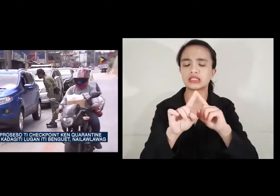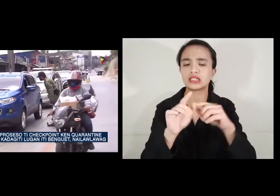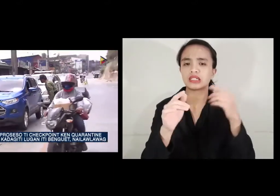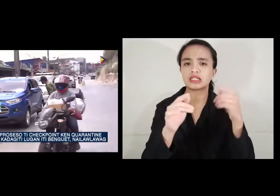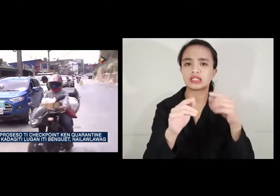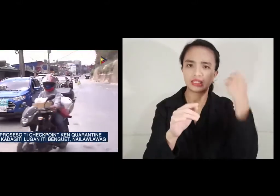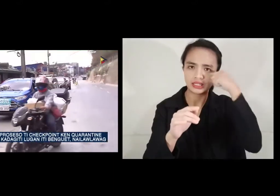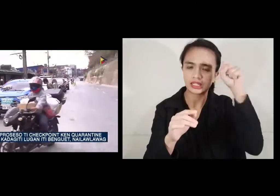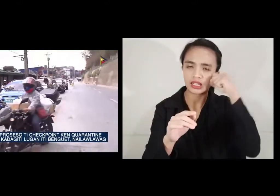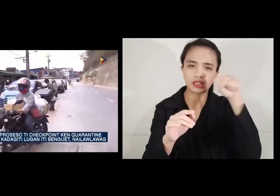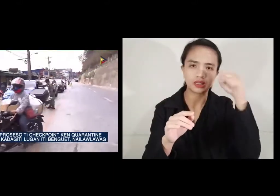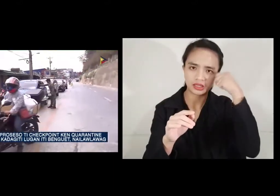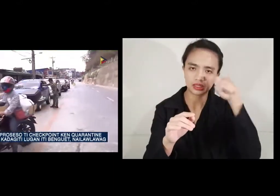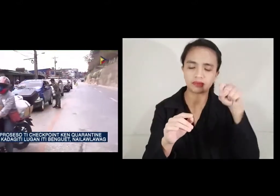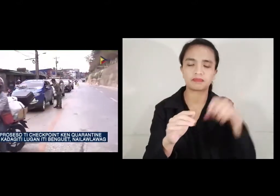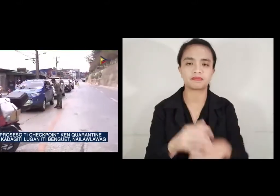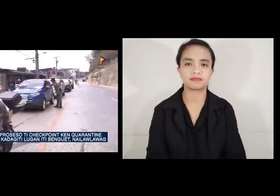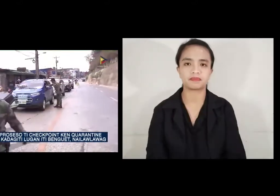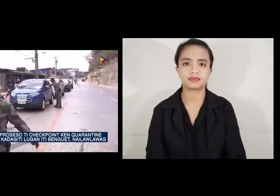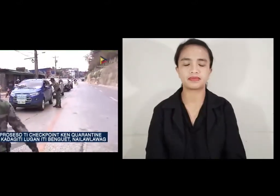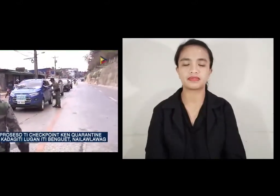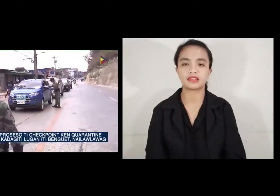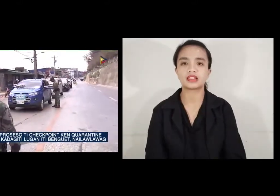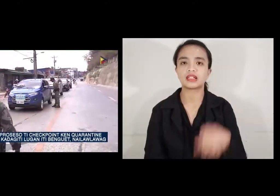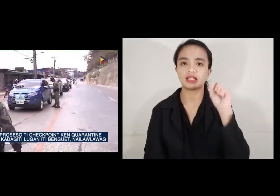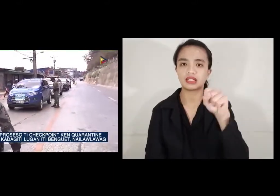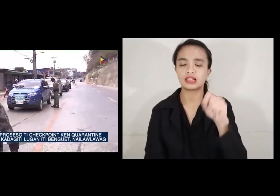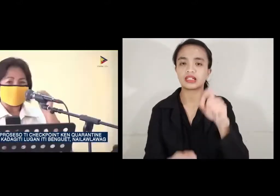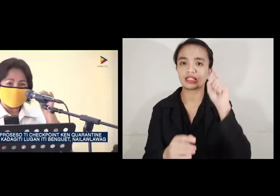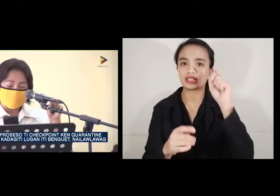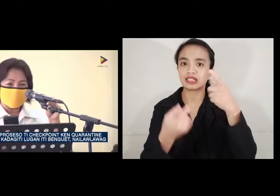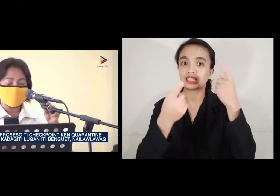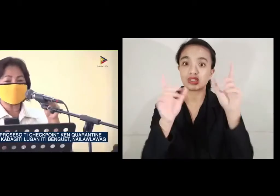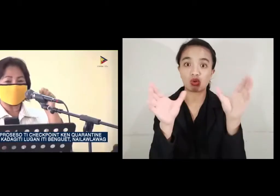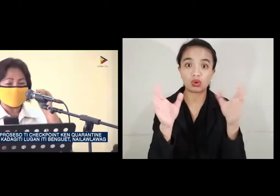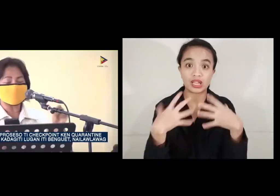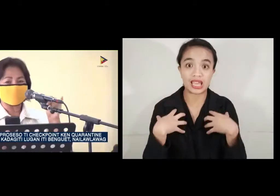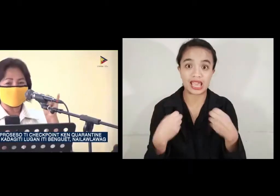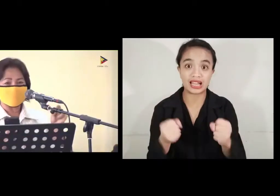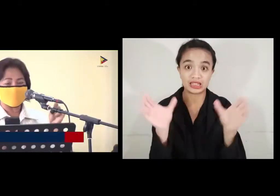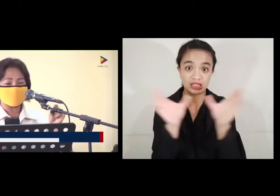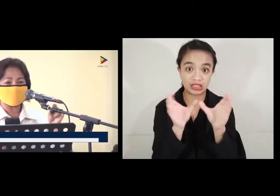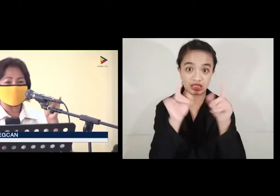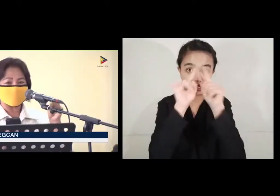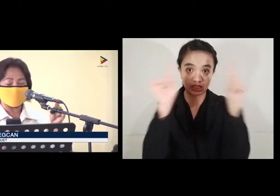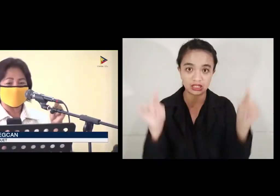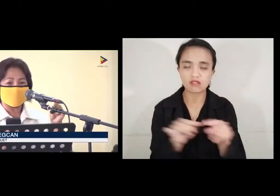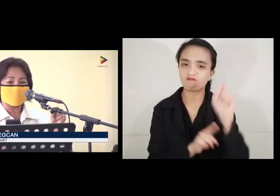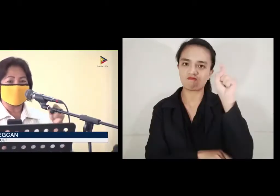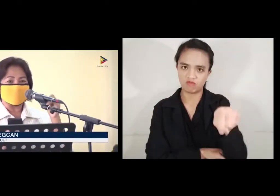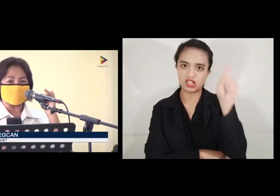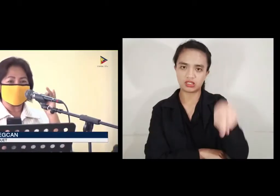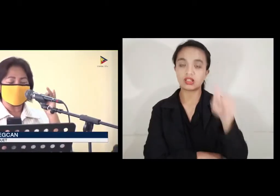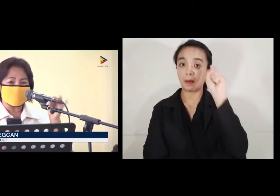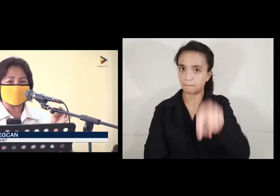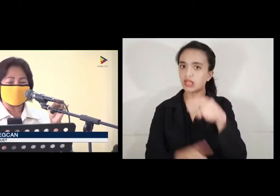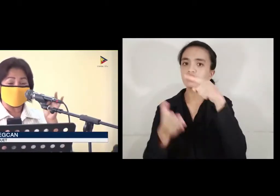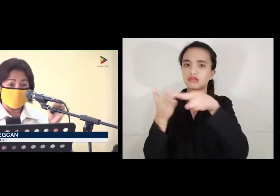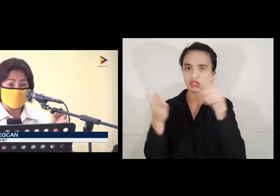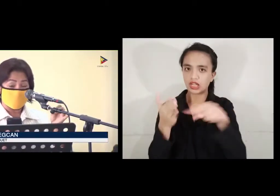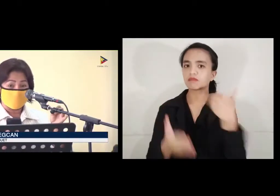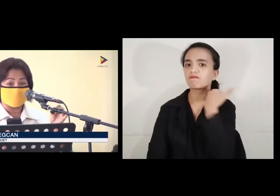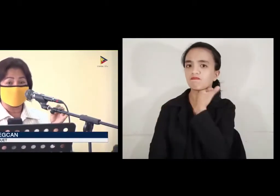dadduma a munisipyo. Ken awan ti manglabsing kadagiti pagalagadan. The checkpoint health declaration mandatory. They need to